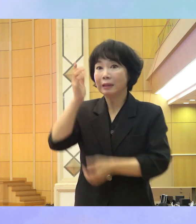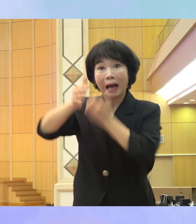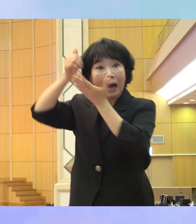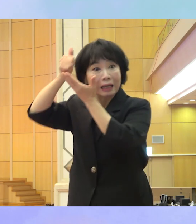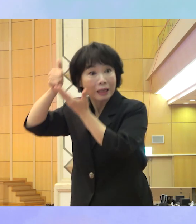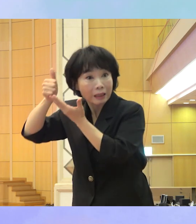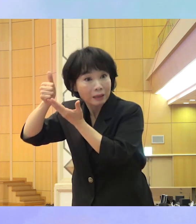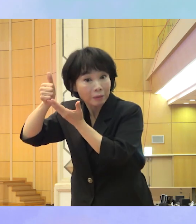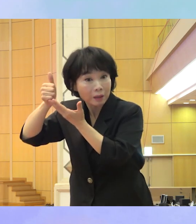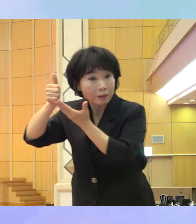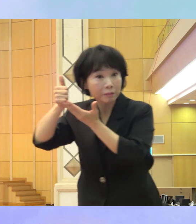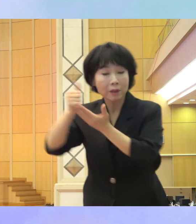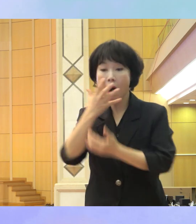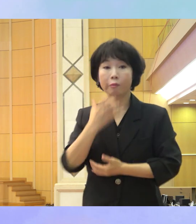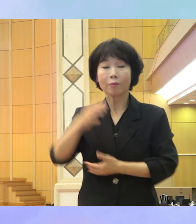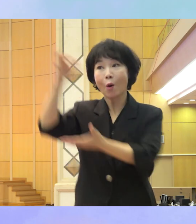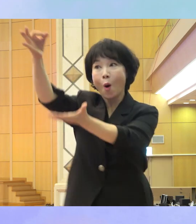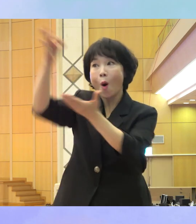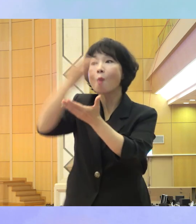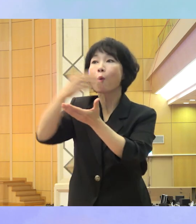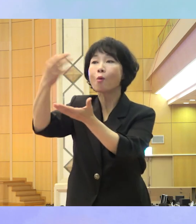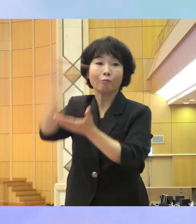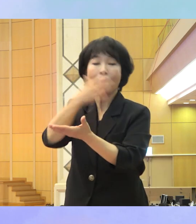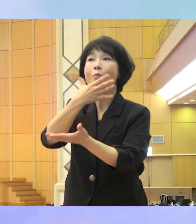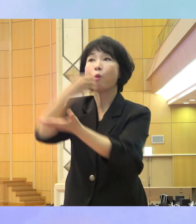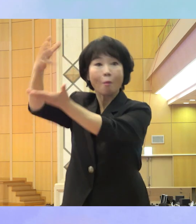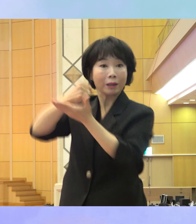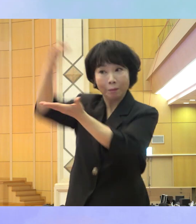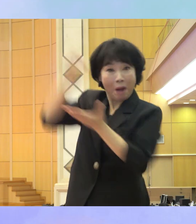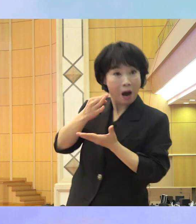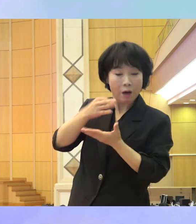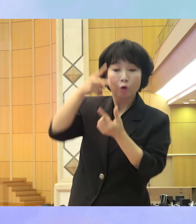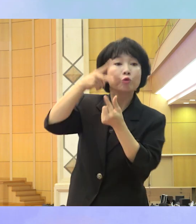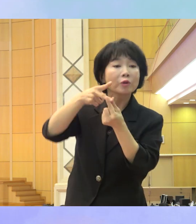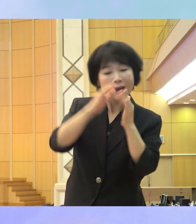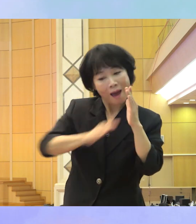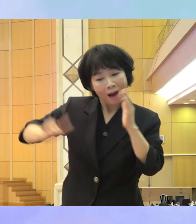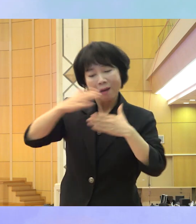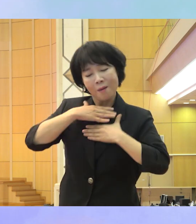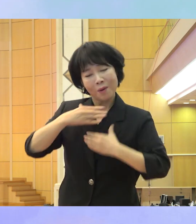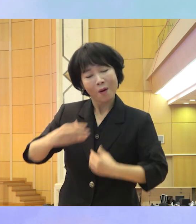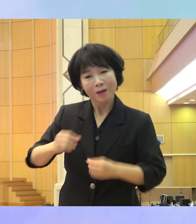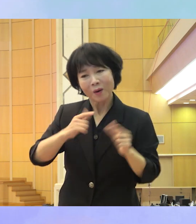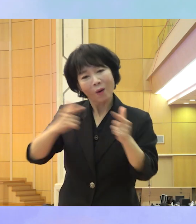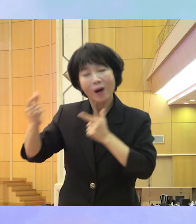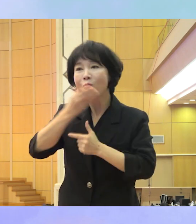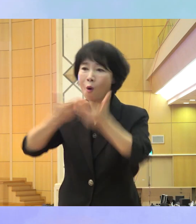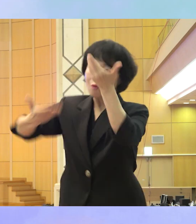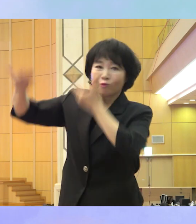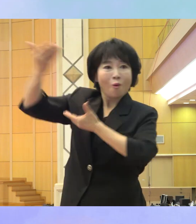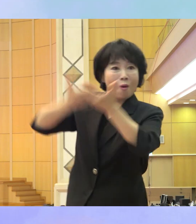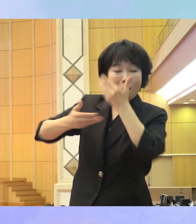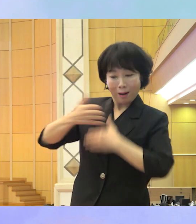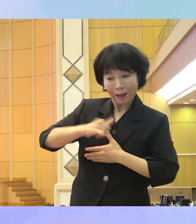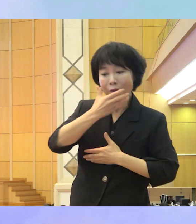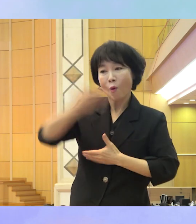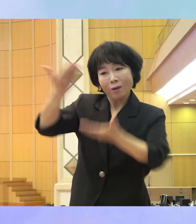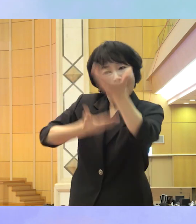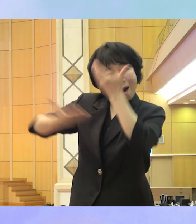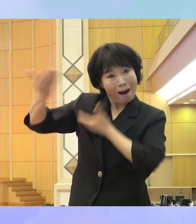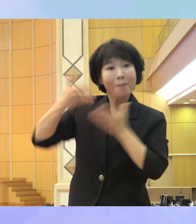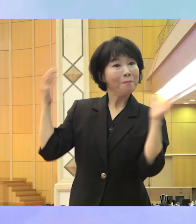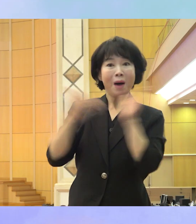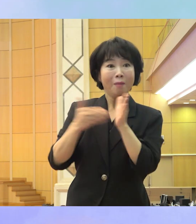이렇게 물질적으로 복을 받고 또 가정의 평안과 그리고 자녀의 복도